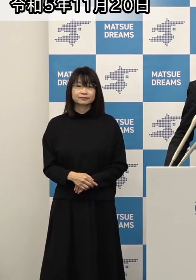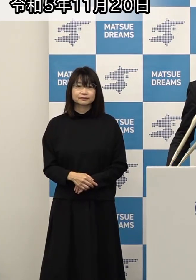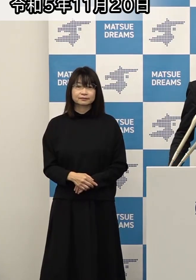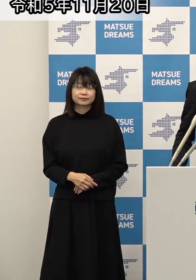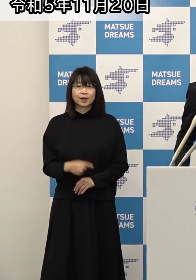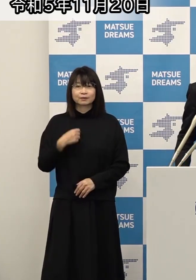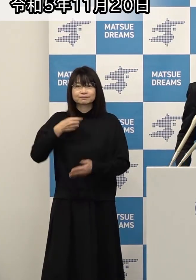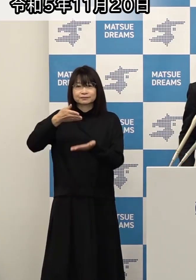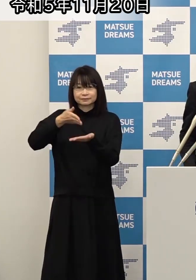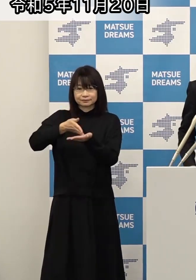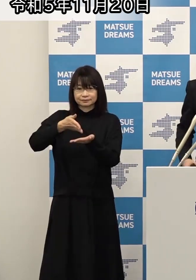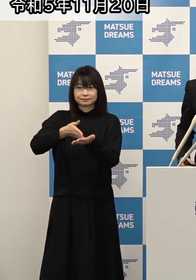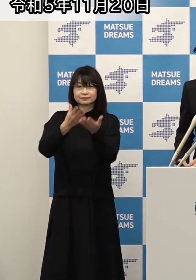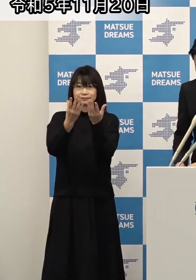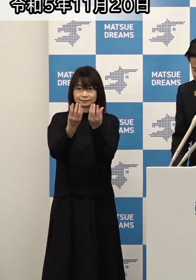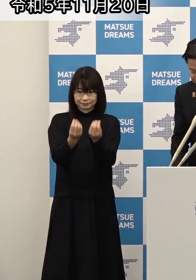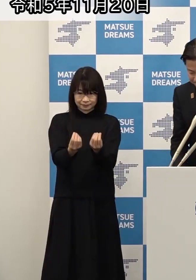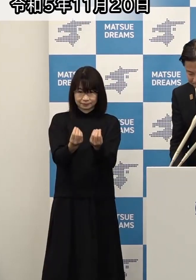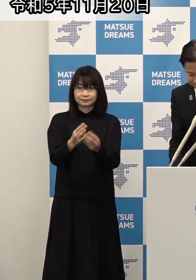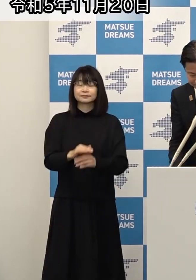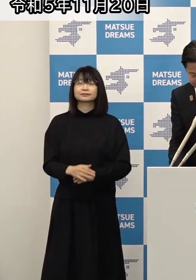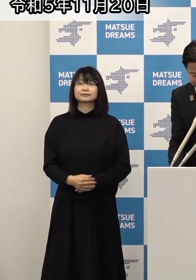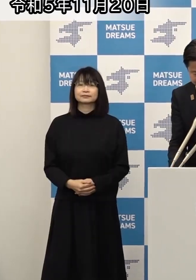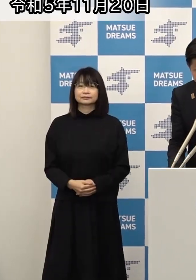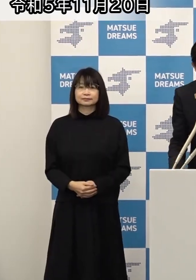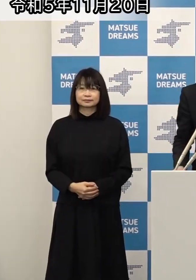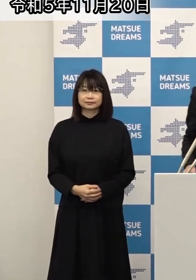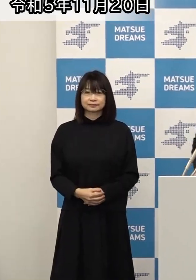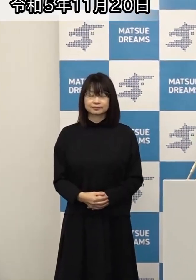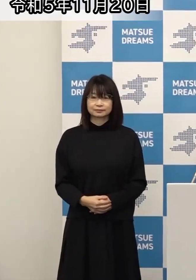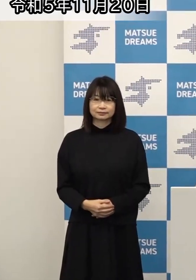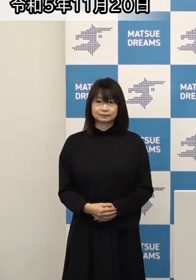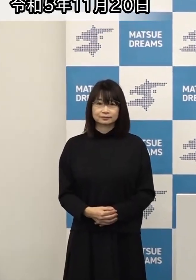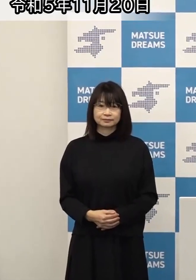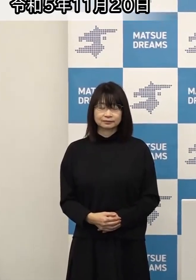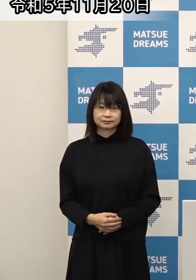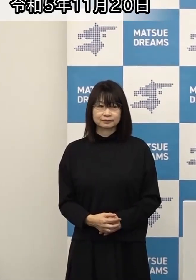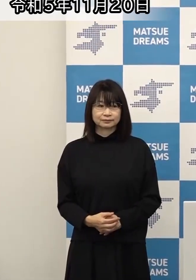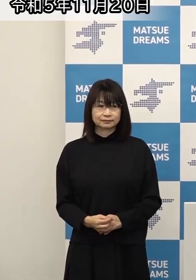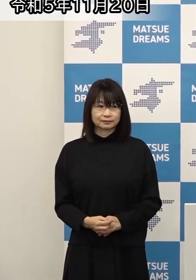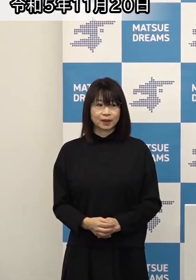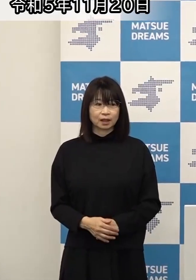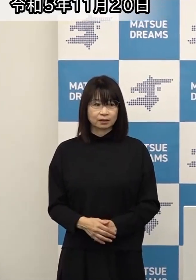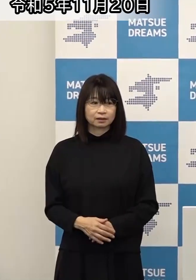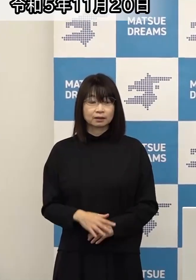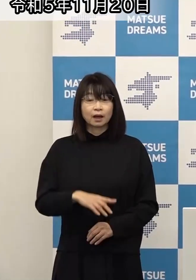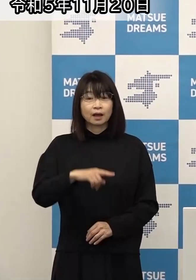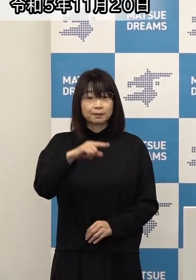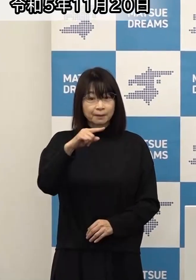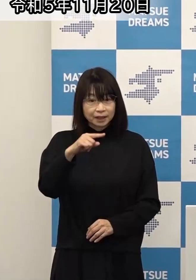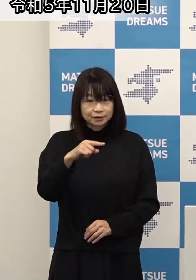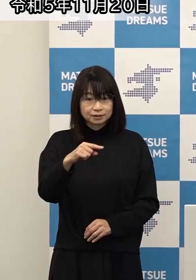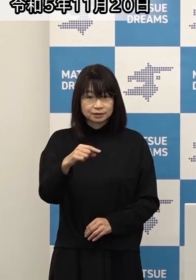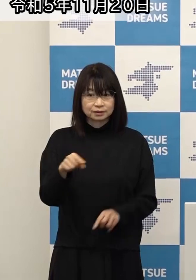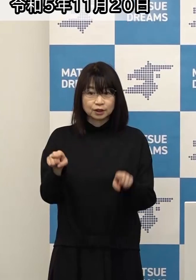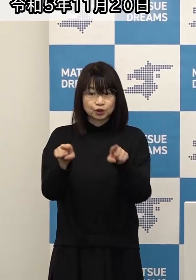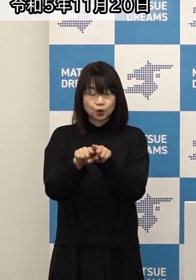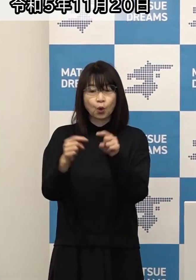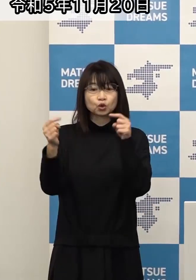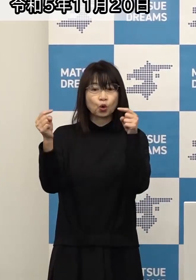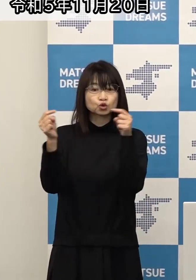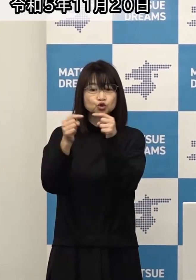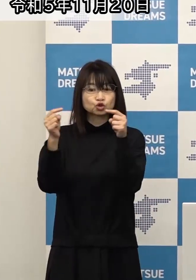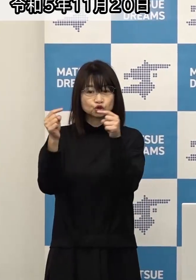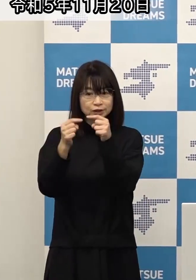はい、私からは以上でございます。 ありがとうございました。幹事社からは1点だけ質問よろしくお願いします